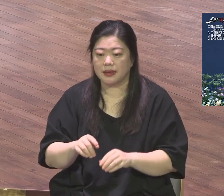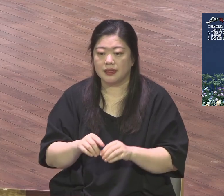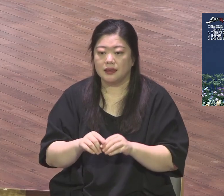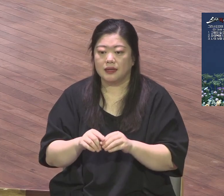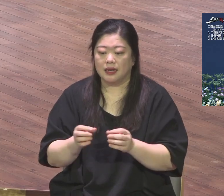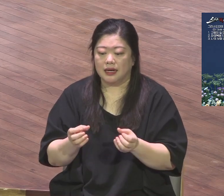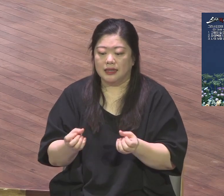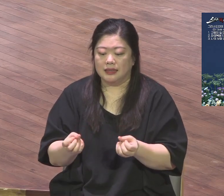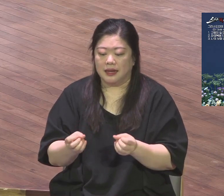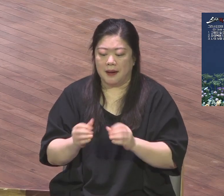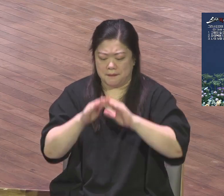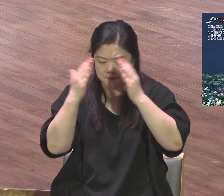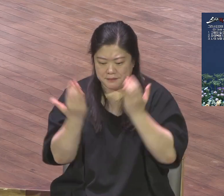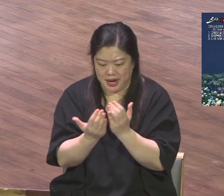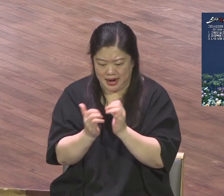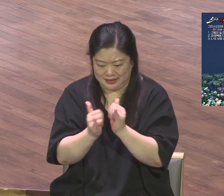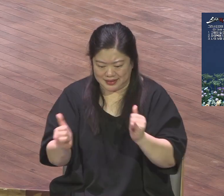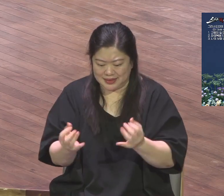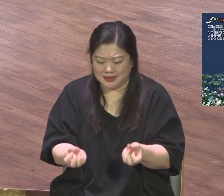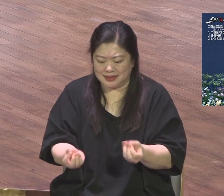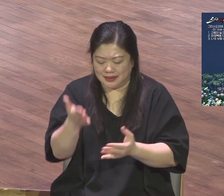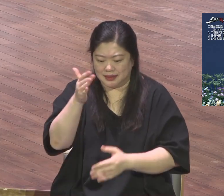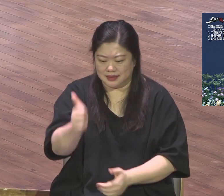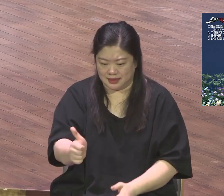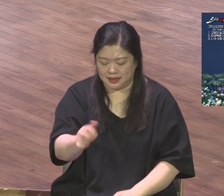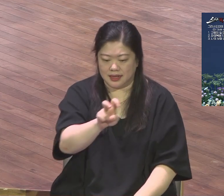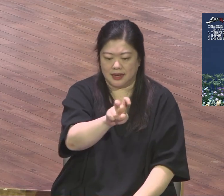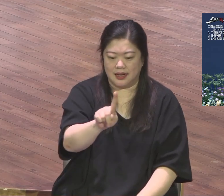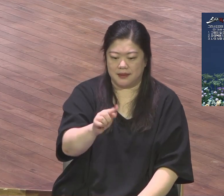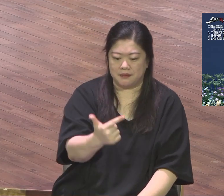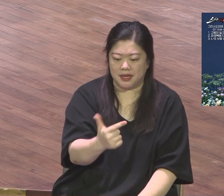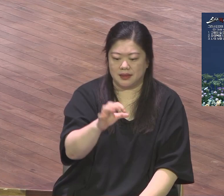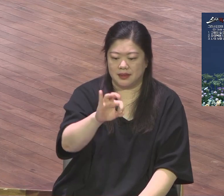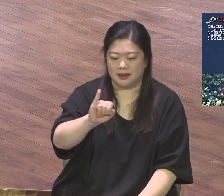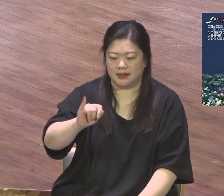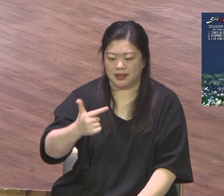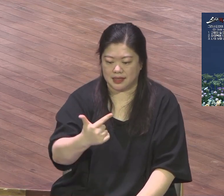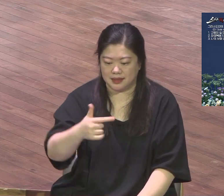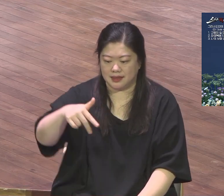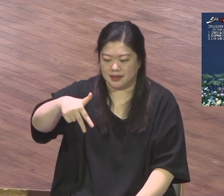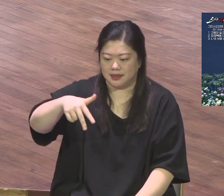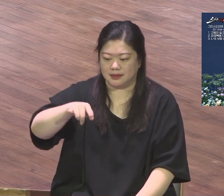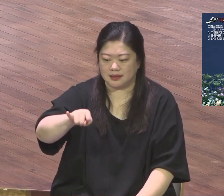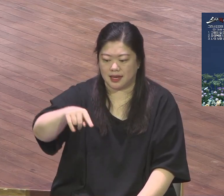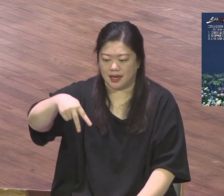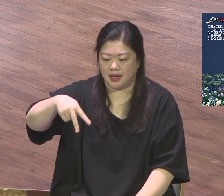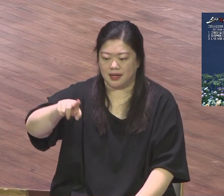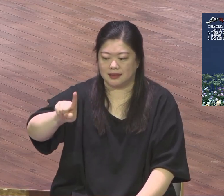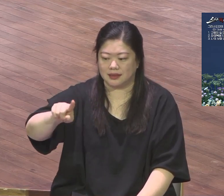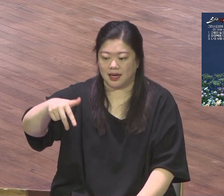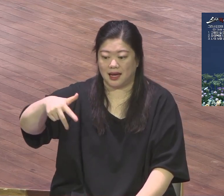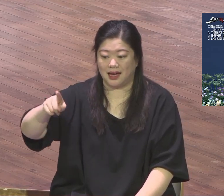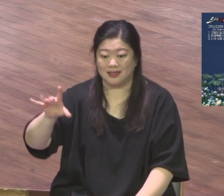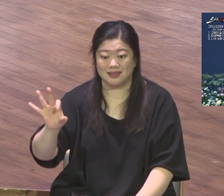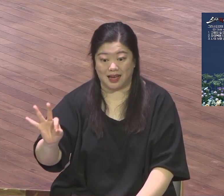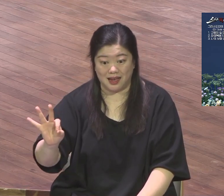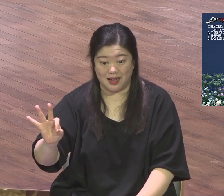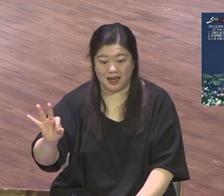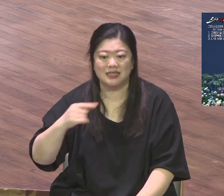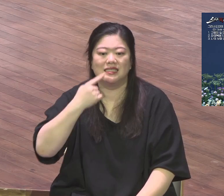원리를 부정했다고 하는 것이 아니라 오히려 더 칼빈의 신학 체계에서는 만 제사장의 원리를 좀 더